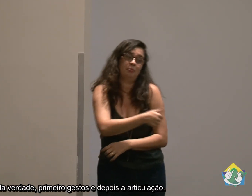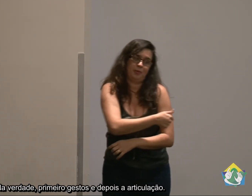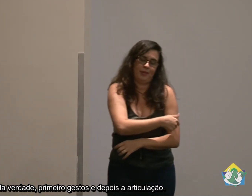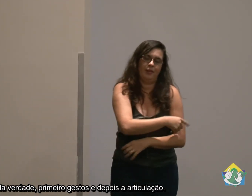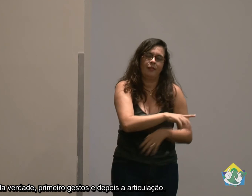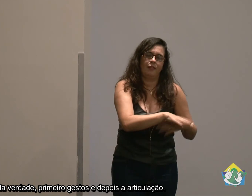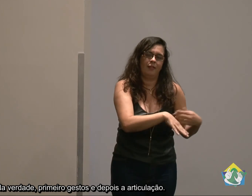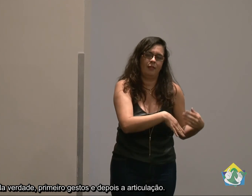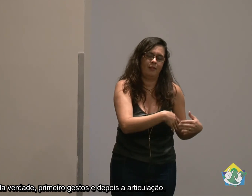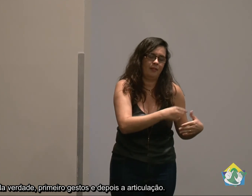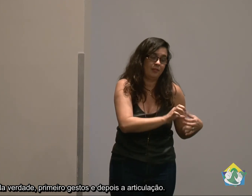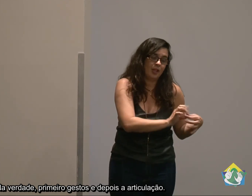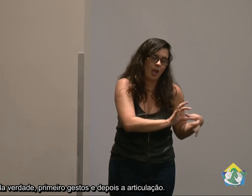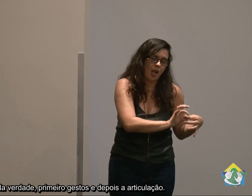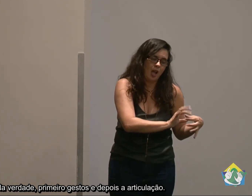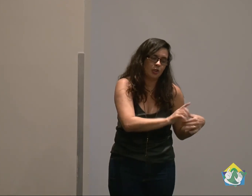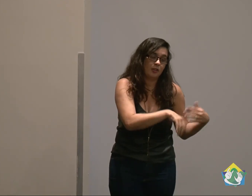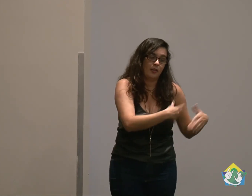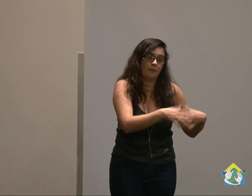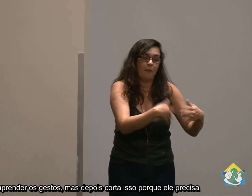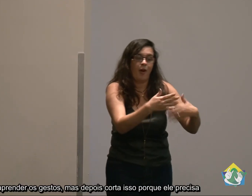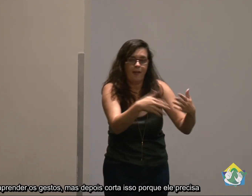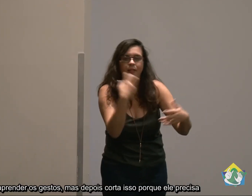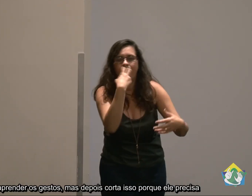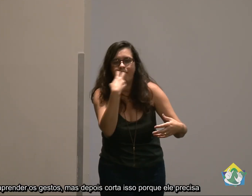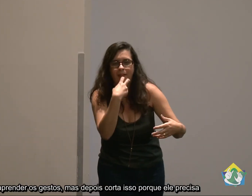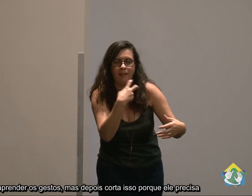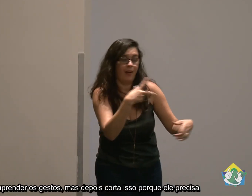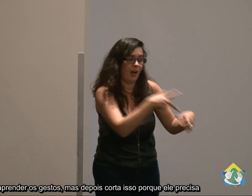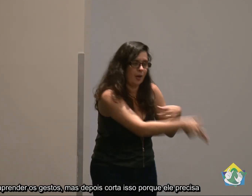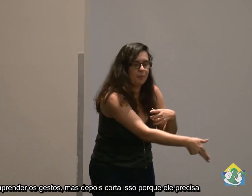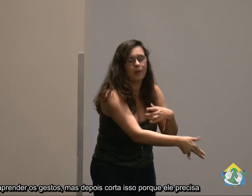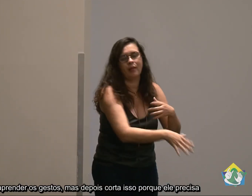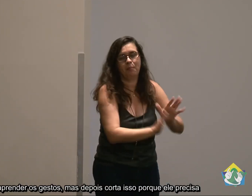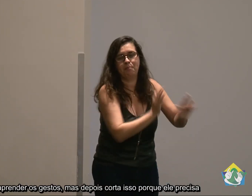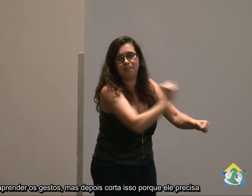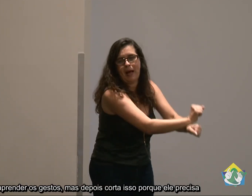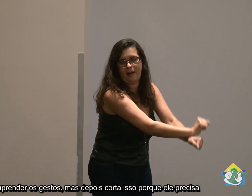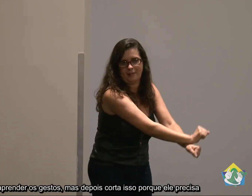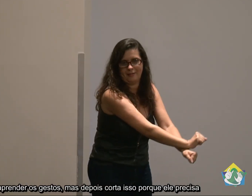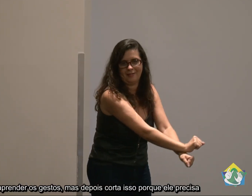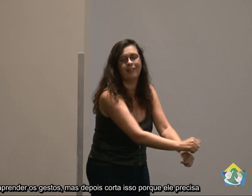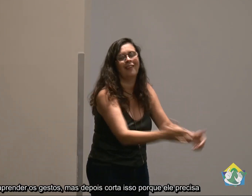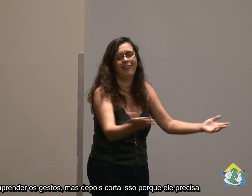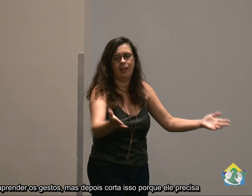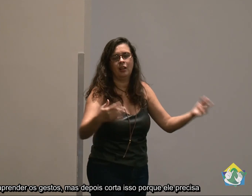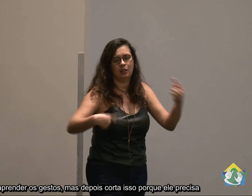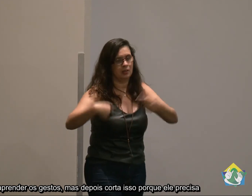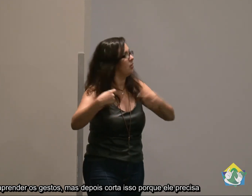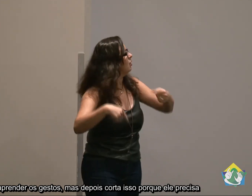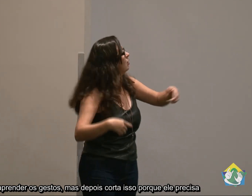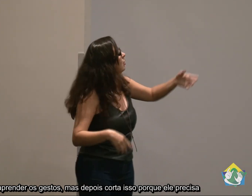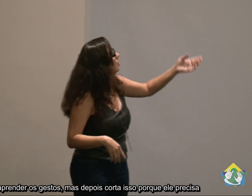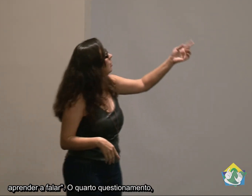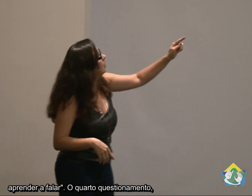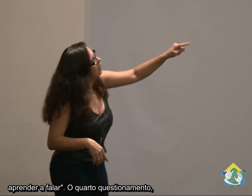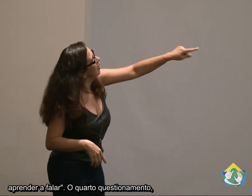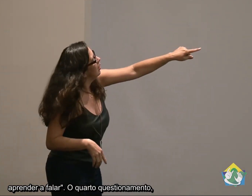e depois a articulação deixa ele aprender os gestos mas depois corta isso para isso aí porque ele precisa aprender a